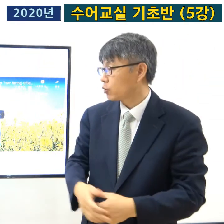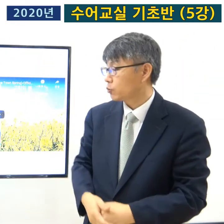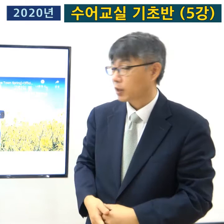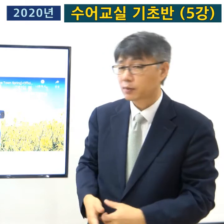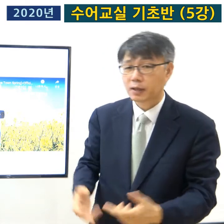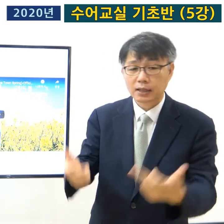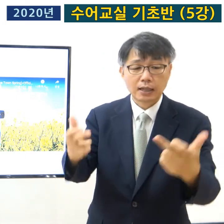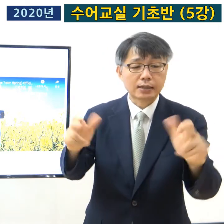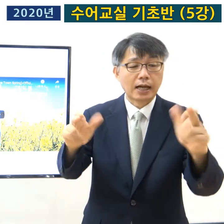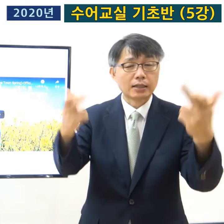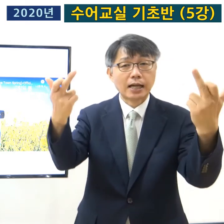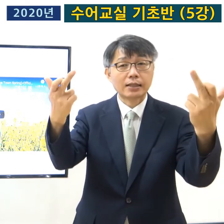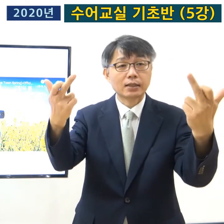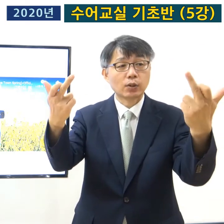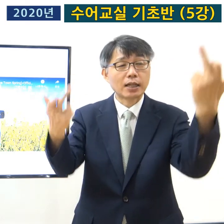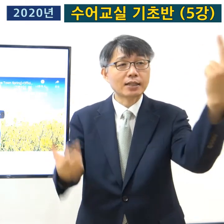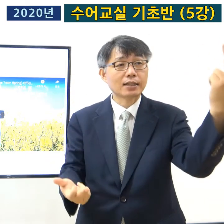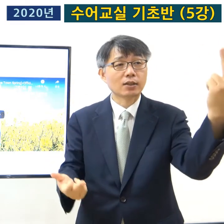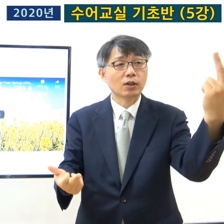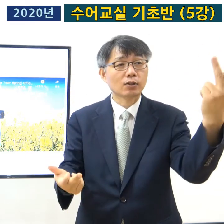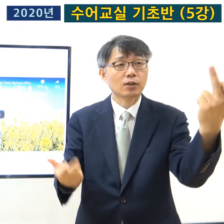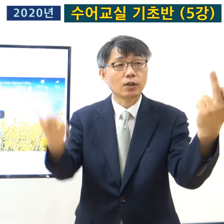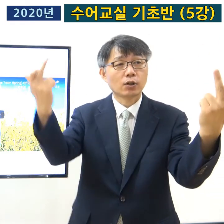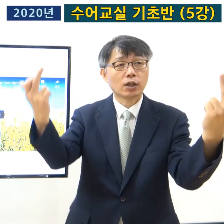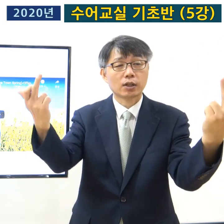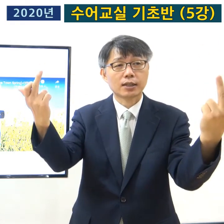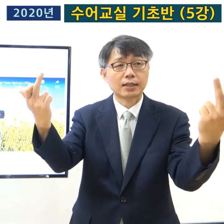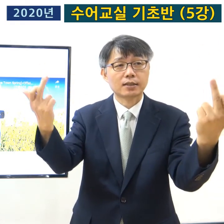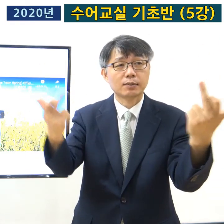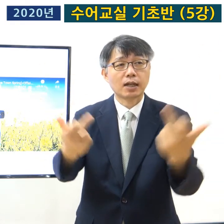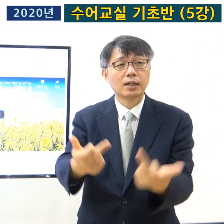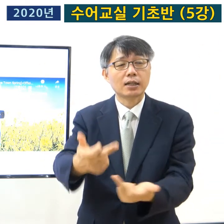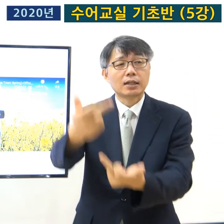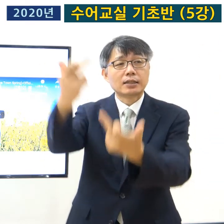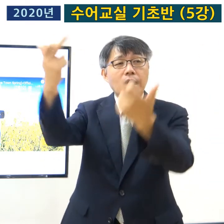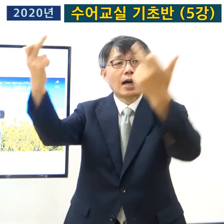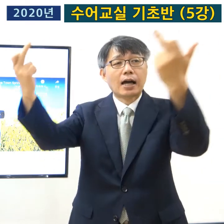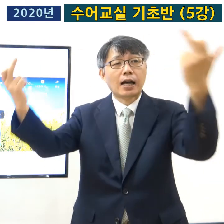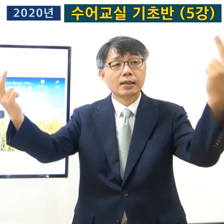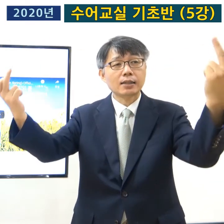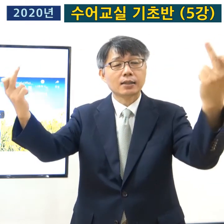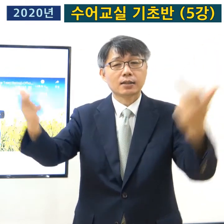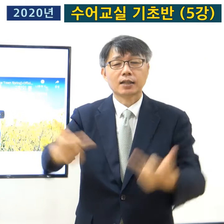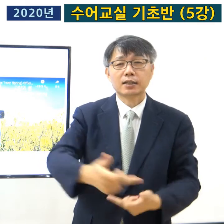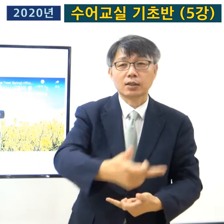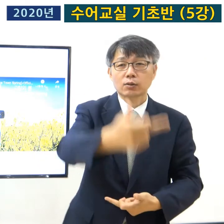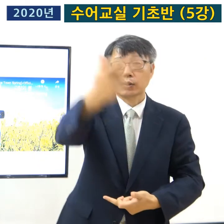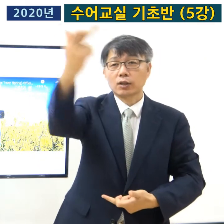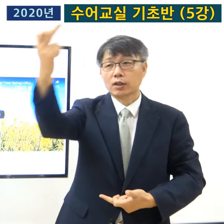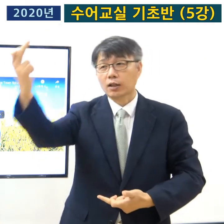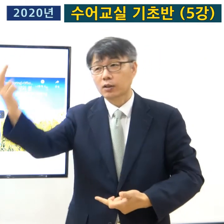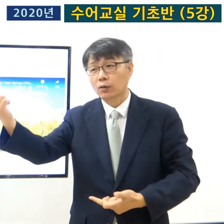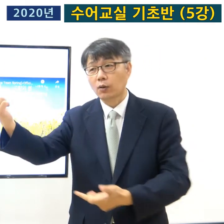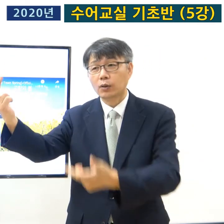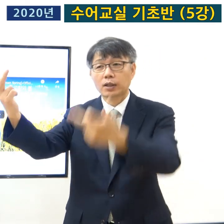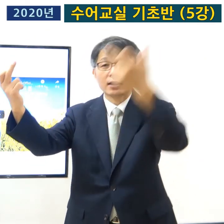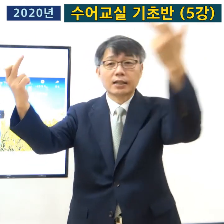주시면 되겠습니다. 자, 여기 산이라고 했잖아요. 이렇게 산이 있습니다. 산이 이제 이렇게 그리고 이렇게 산을